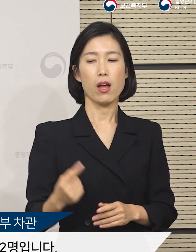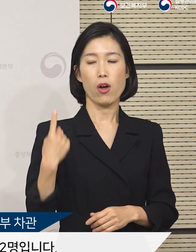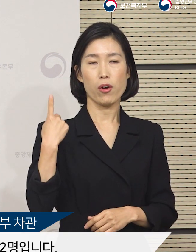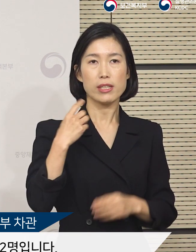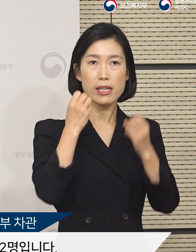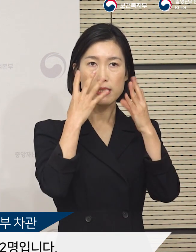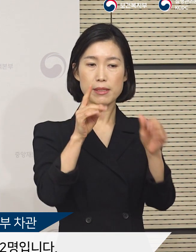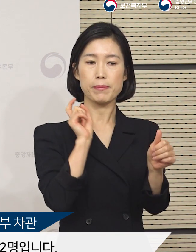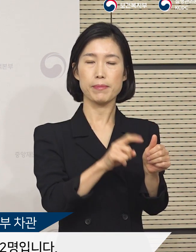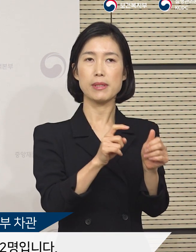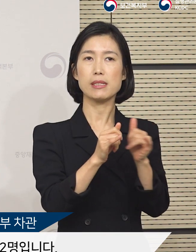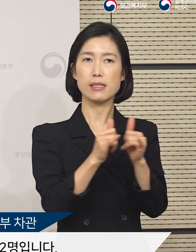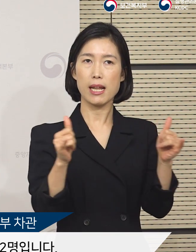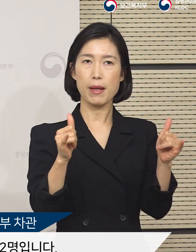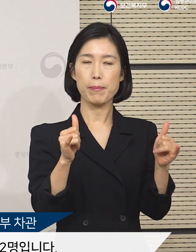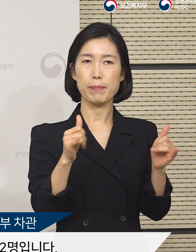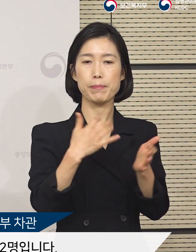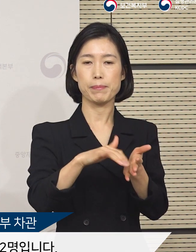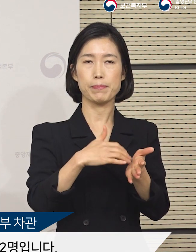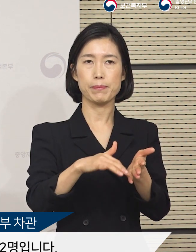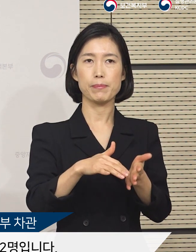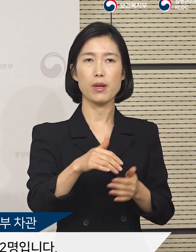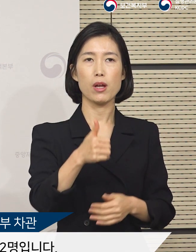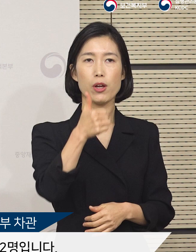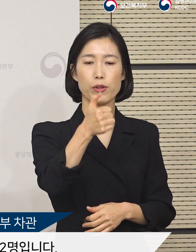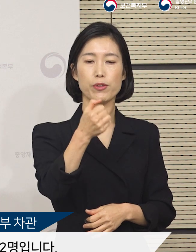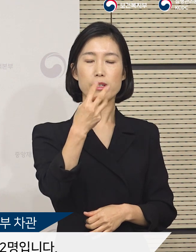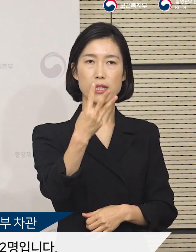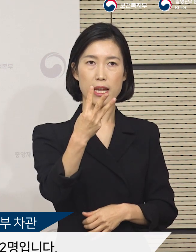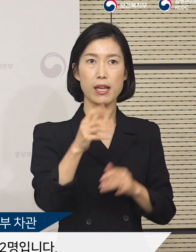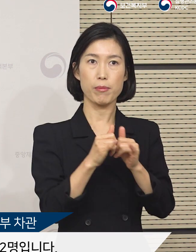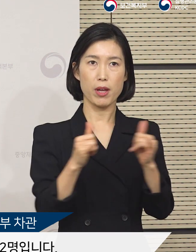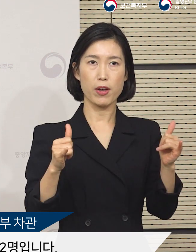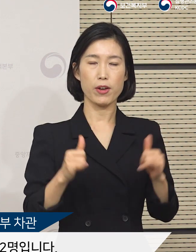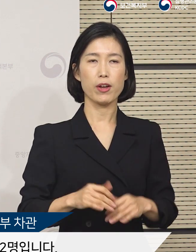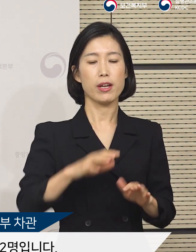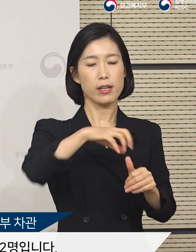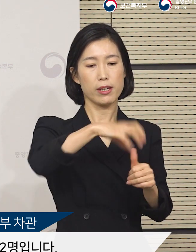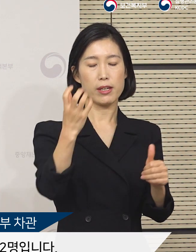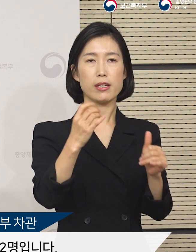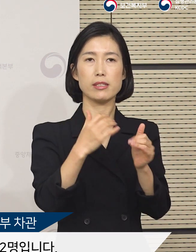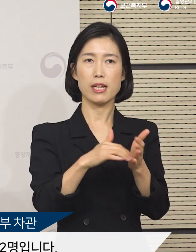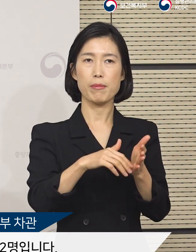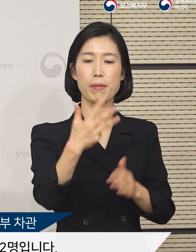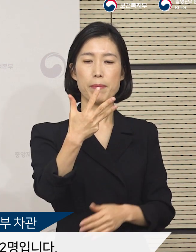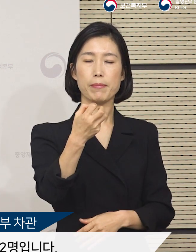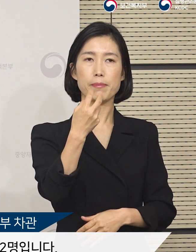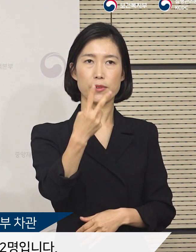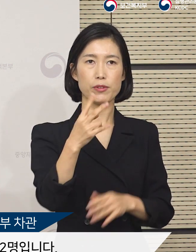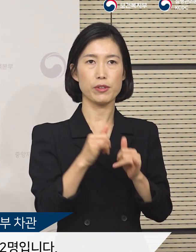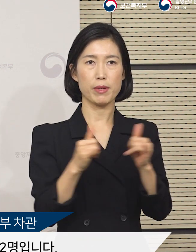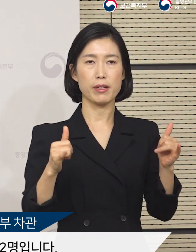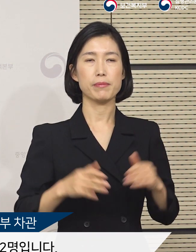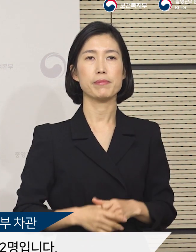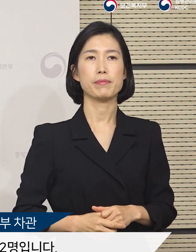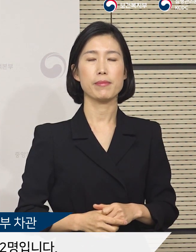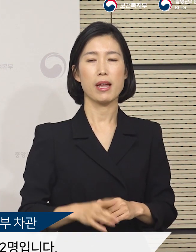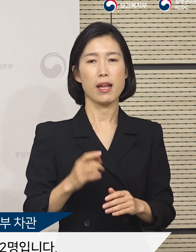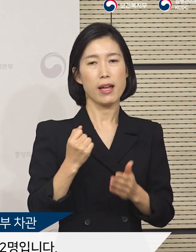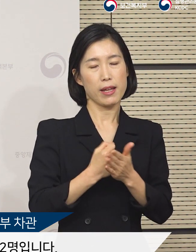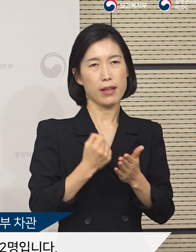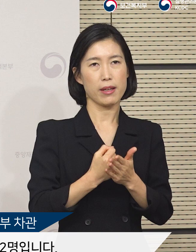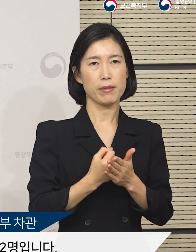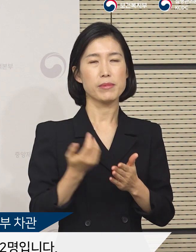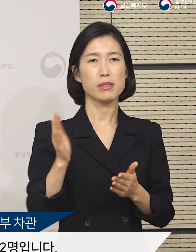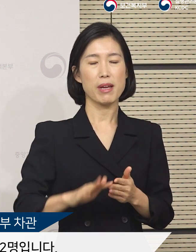어제 신규로 확진된 환자 수는 53명이며 격리 해제는 82명입니다.